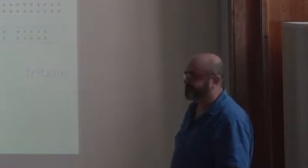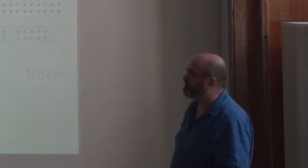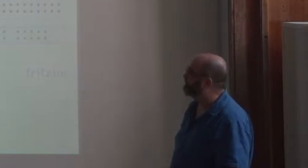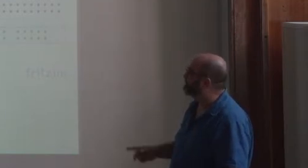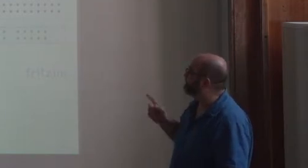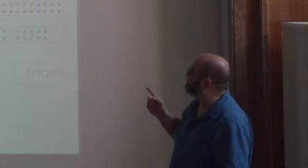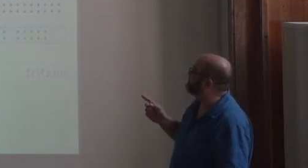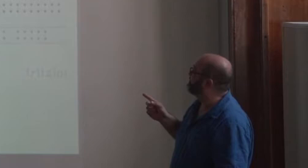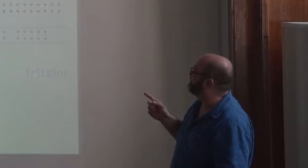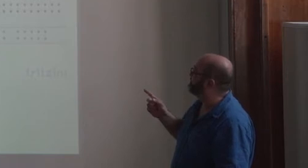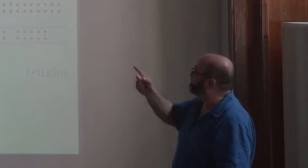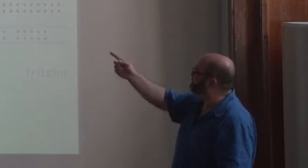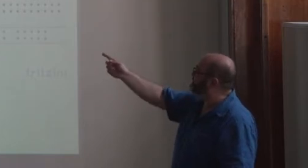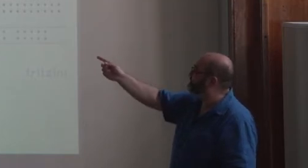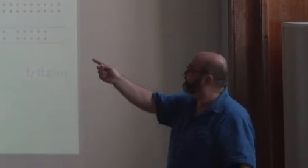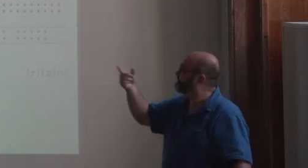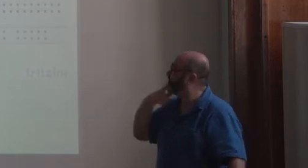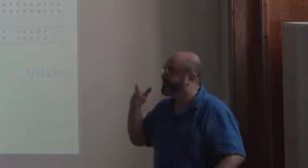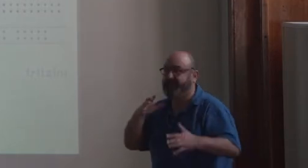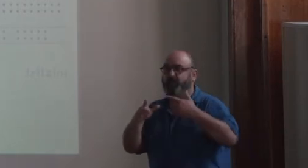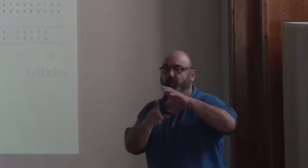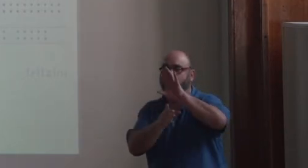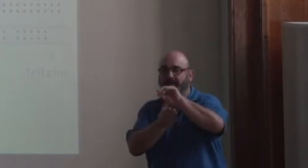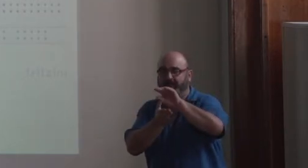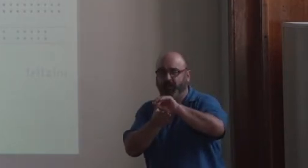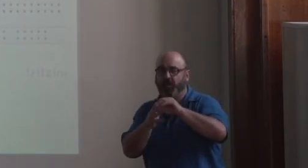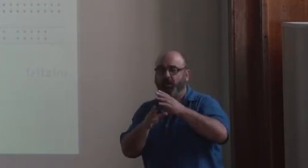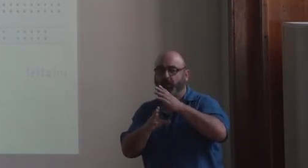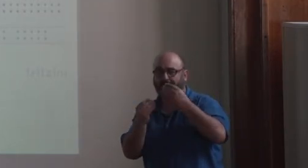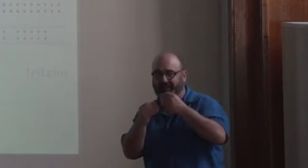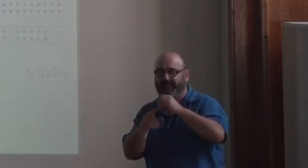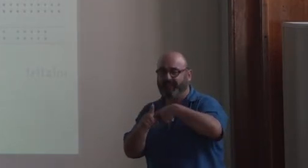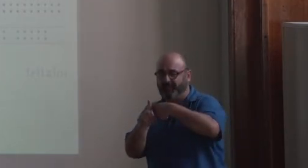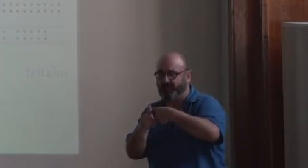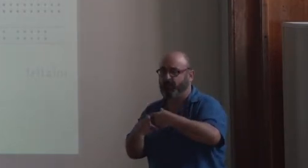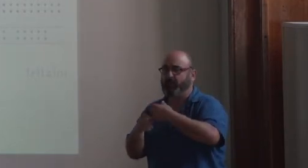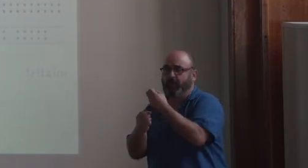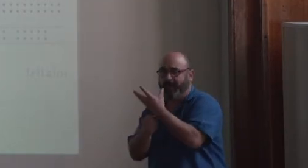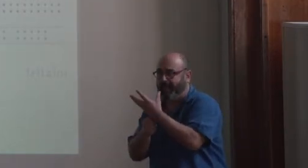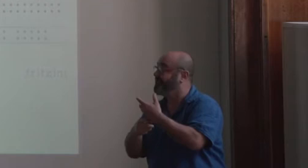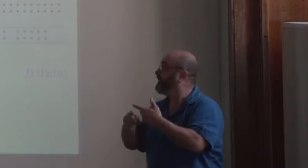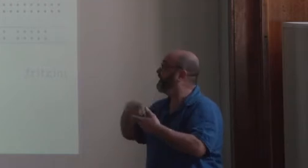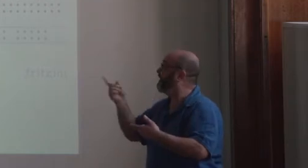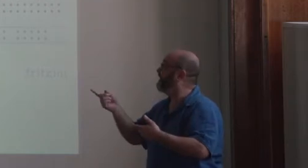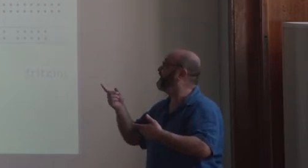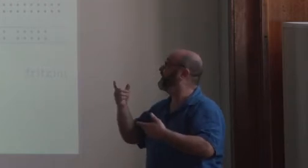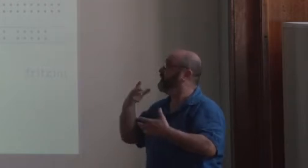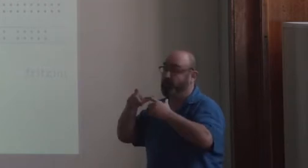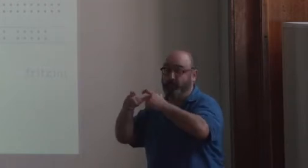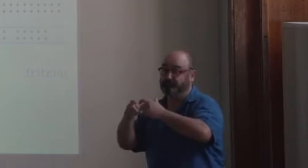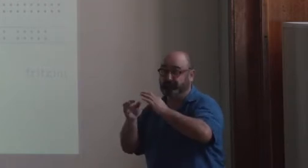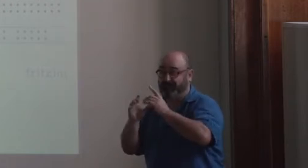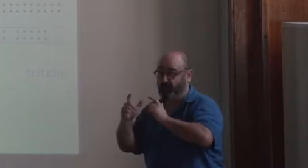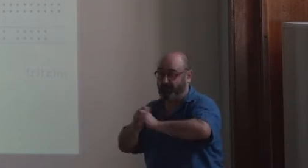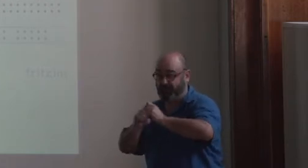Donc ici, on a un senseur d'humidité et de température, on a une LED, on peut avoir d'autres composants plus complexes qui communiquent parfois avec des